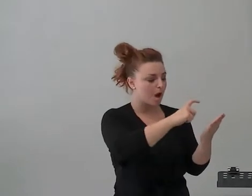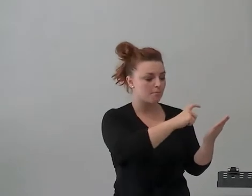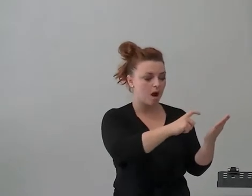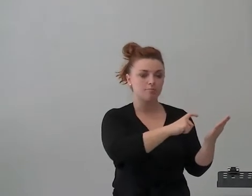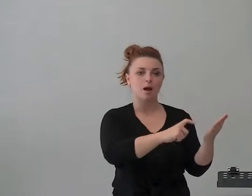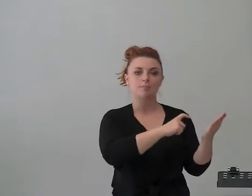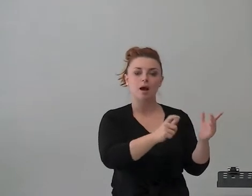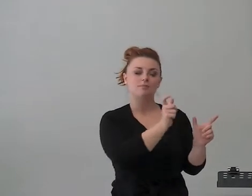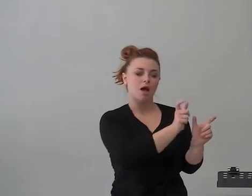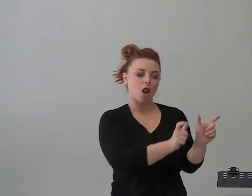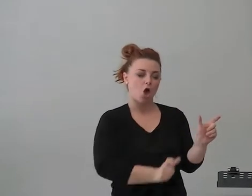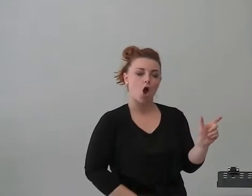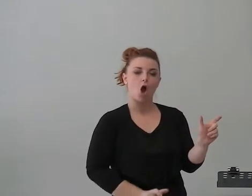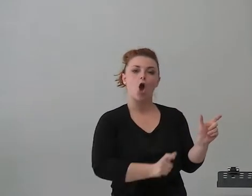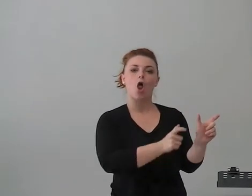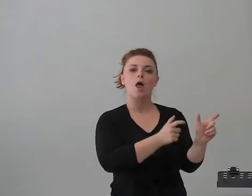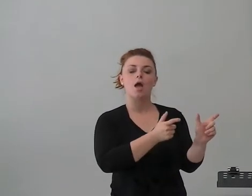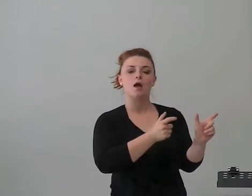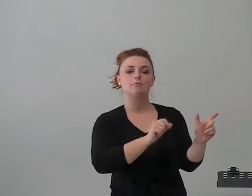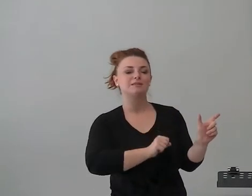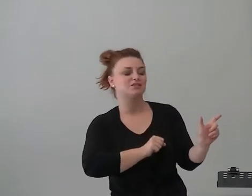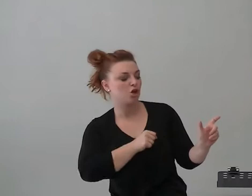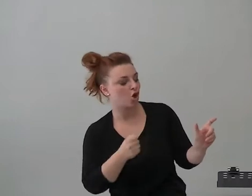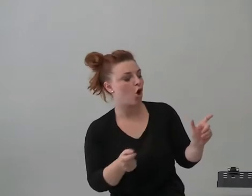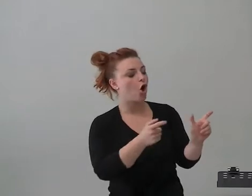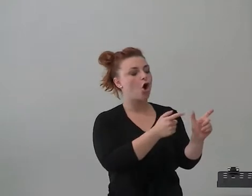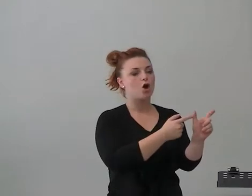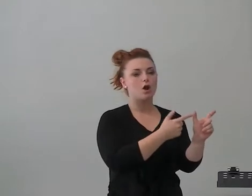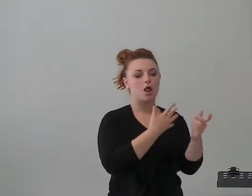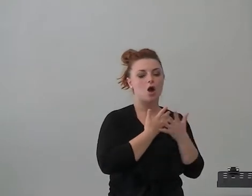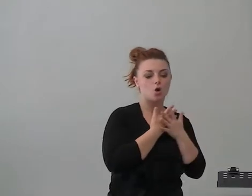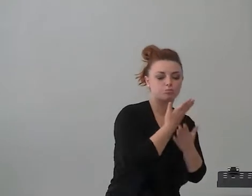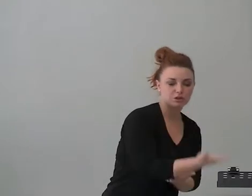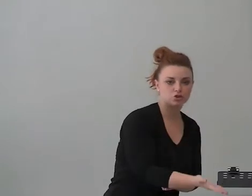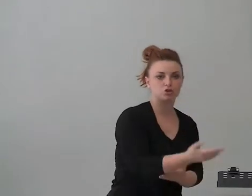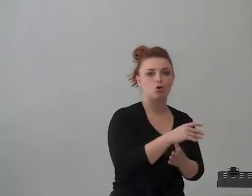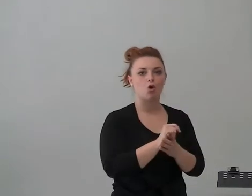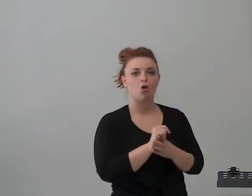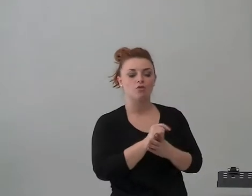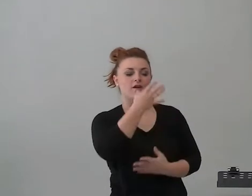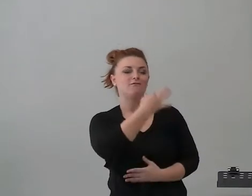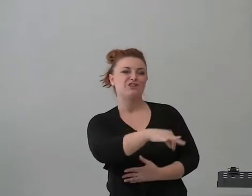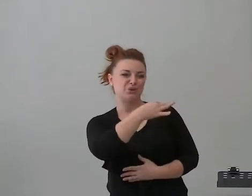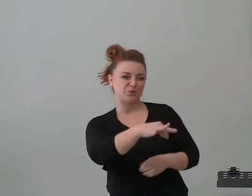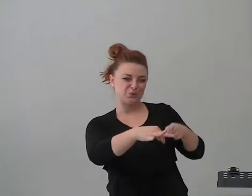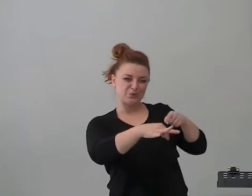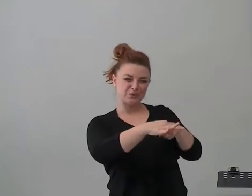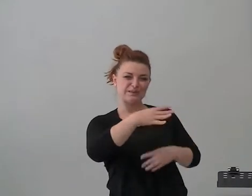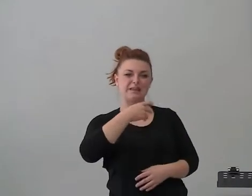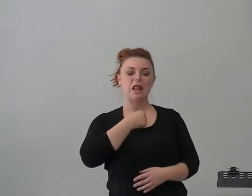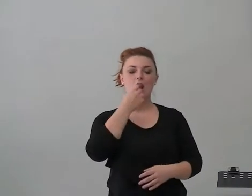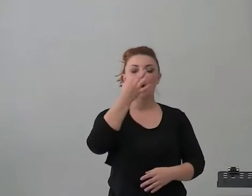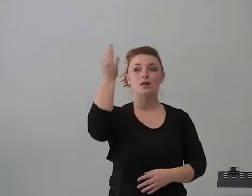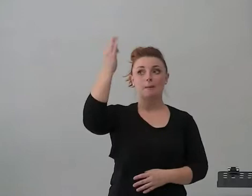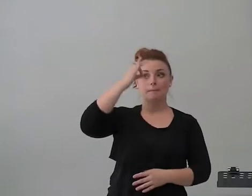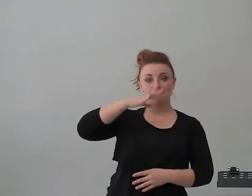compassione, non mi ricordo tutto la lingua, ma i frutti dello Spirito sono tutte caratteristiche che possiamo noi